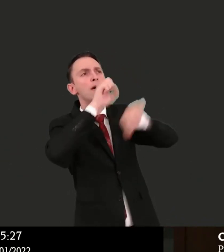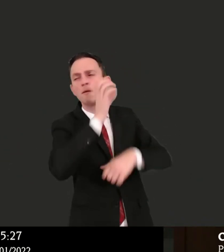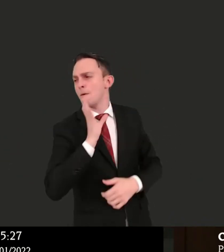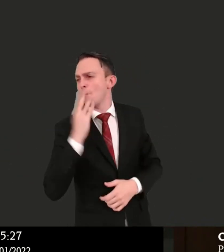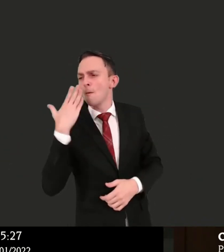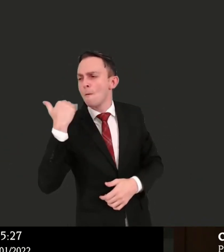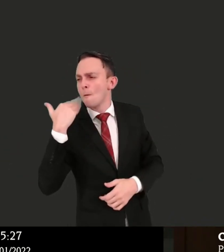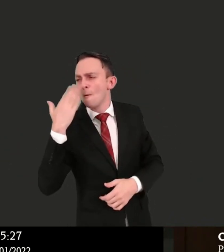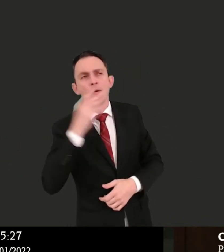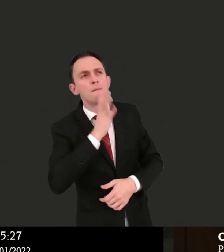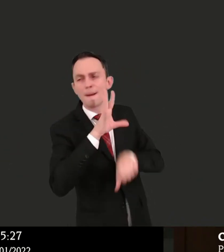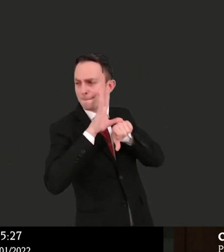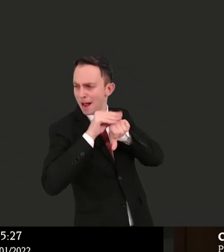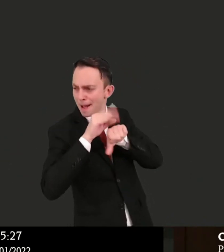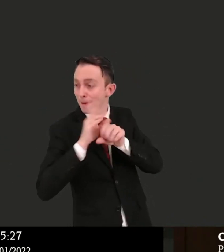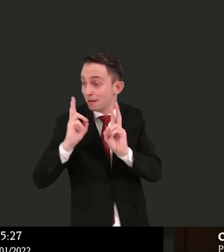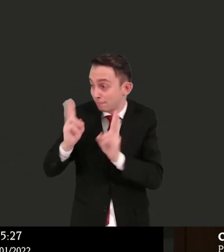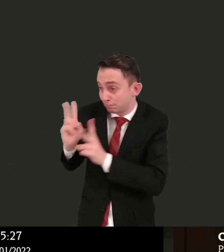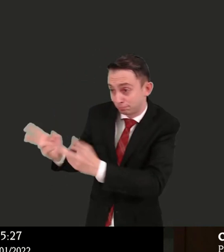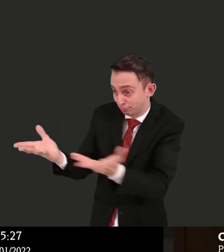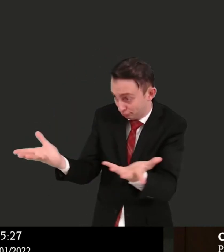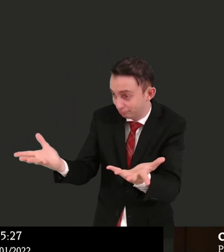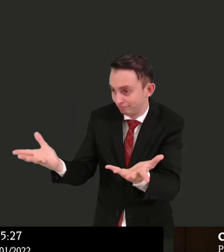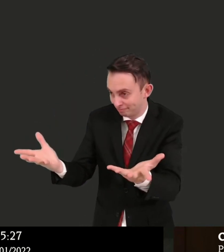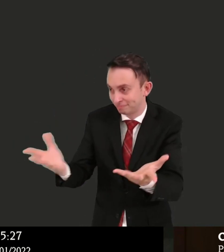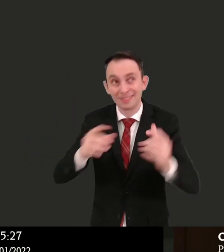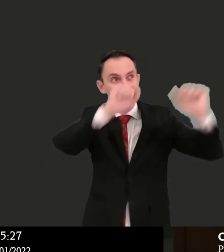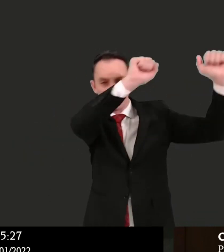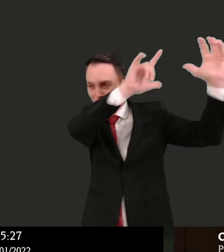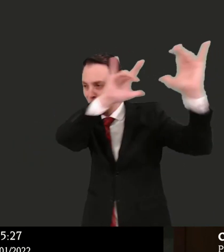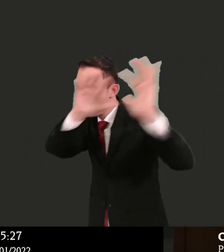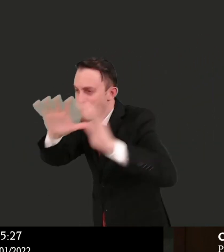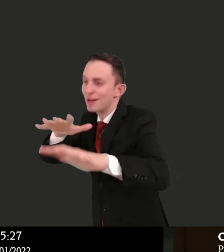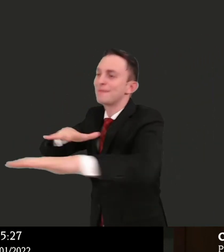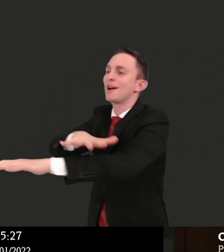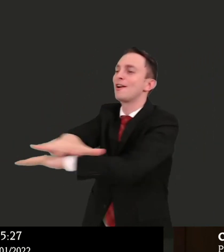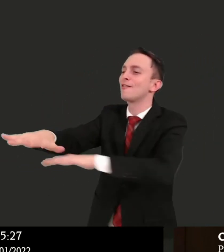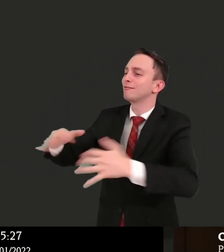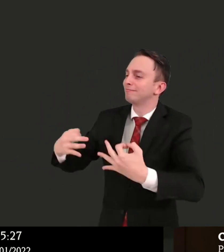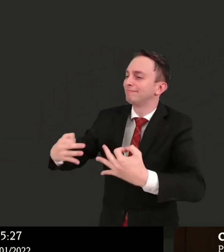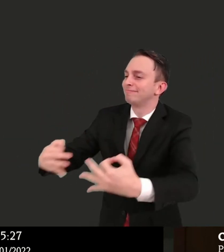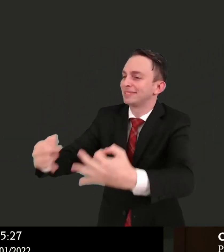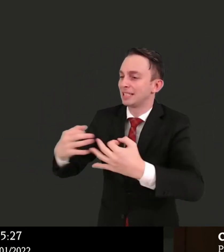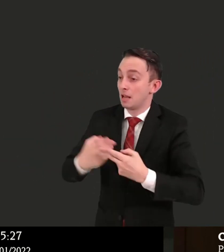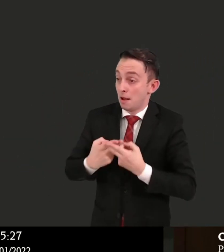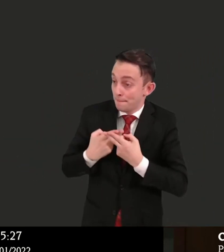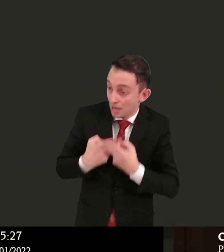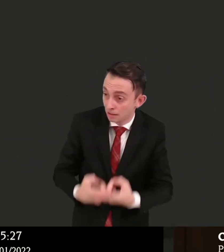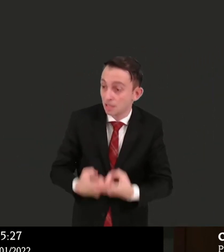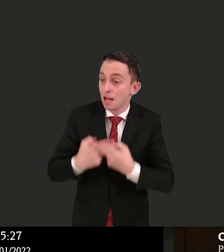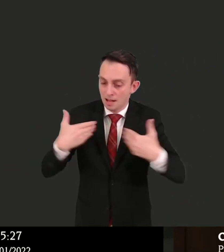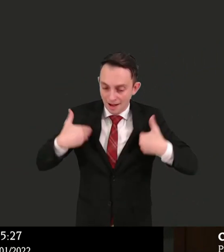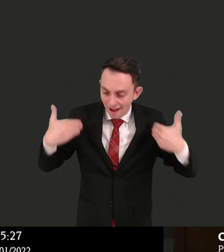corroborados em toda fortaleza, segundo a força da sua glória, em toda paciência e longanimidade com